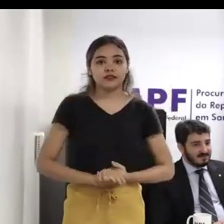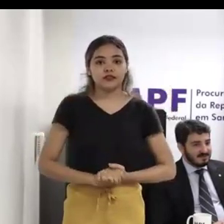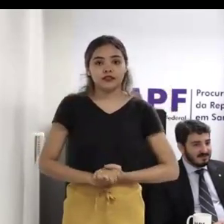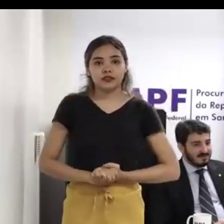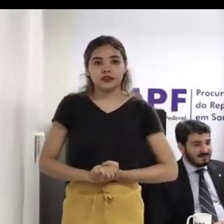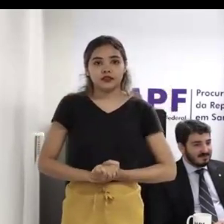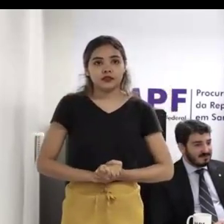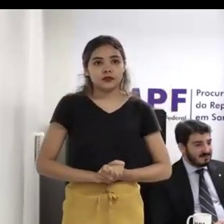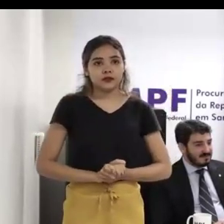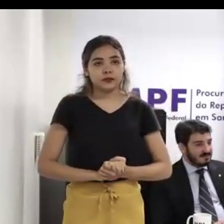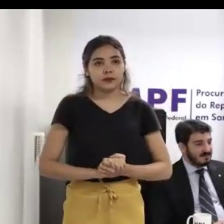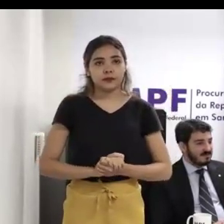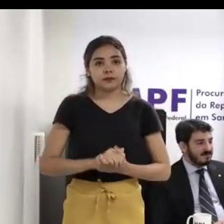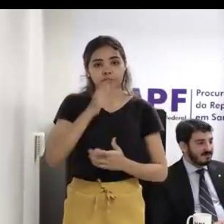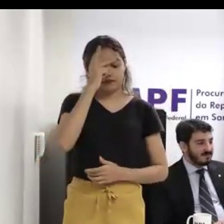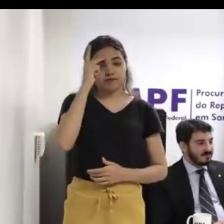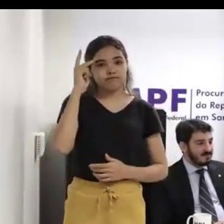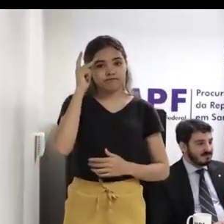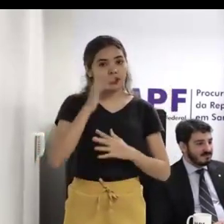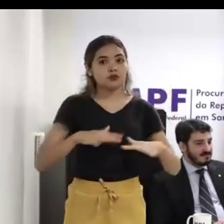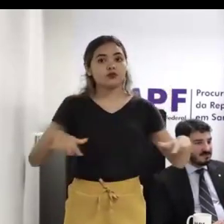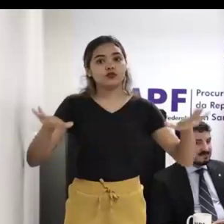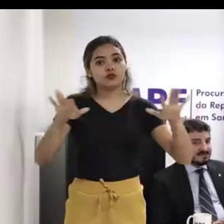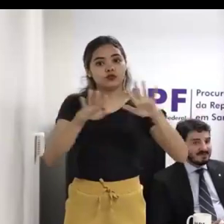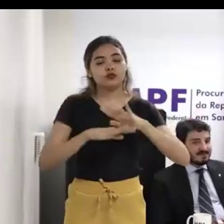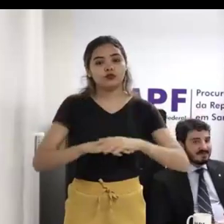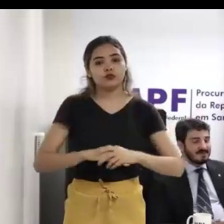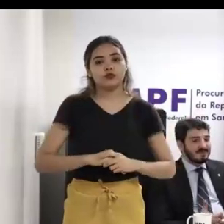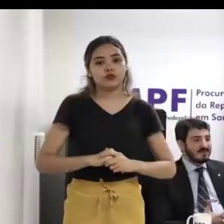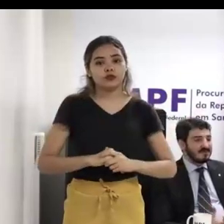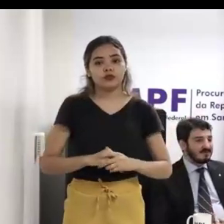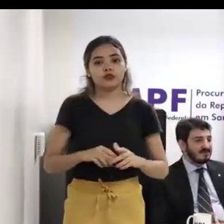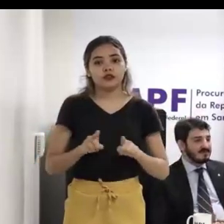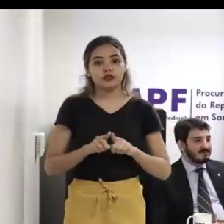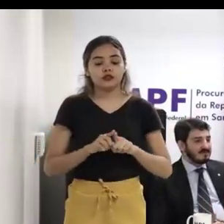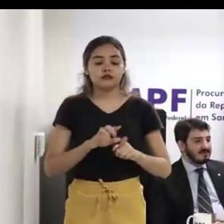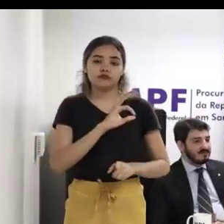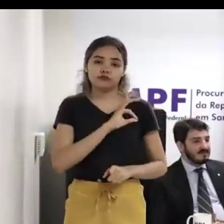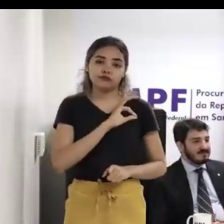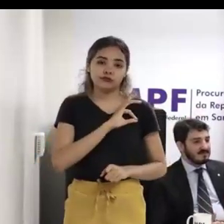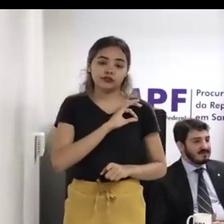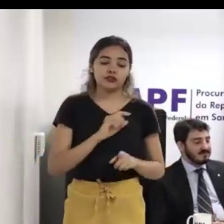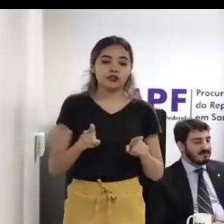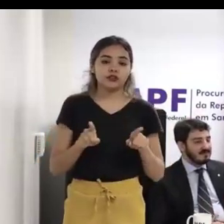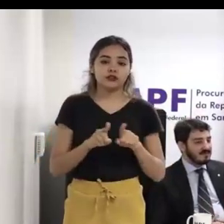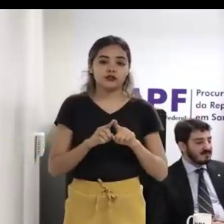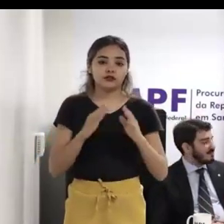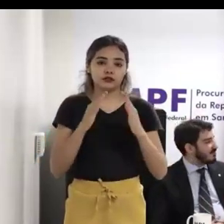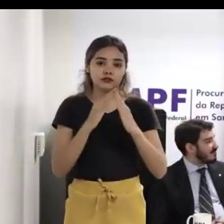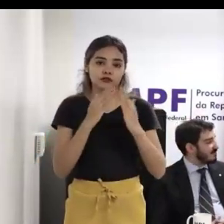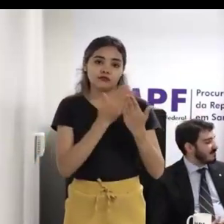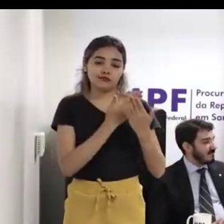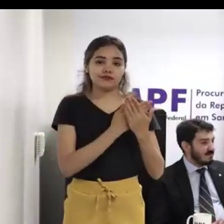sociedade para todos os entes de segurança pública de secretarias municipais